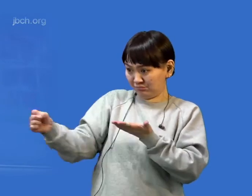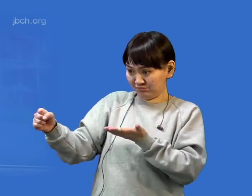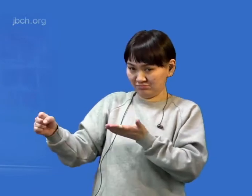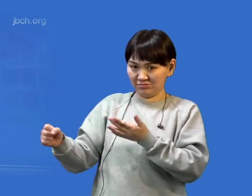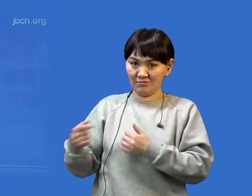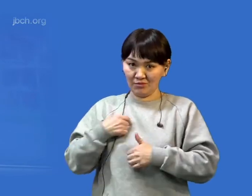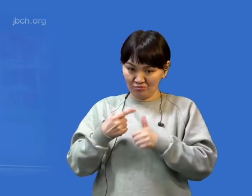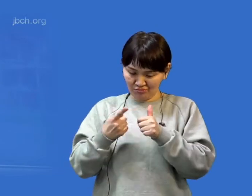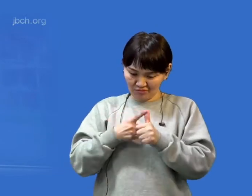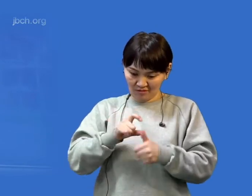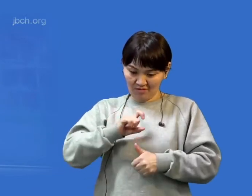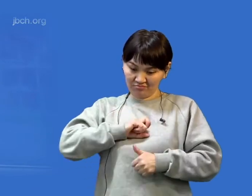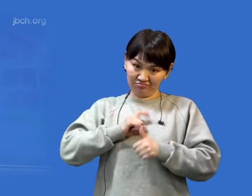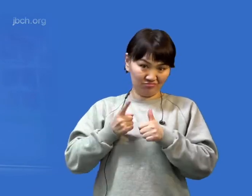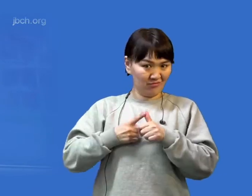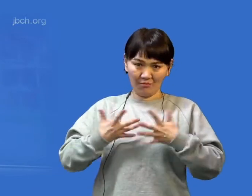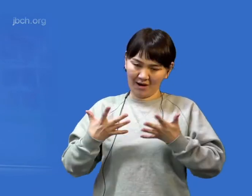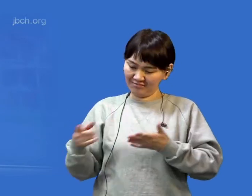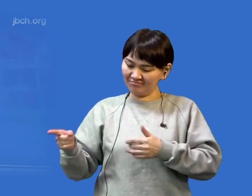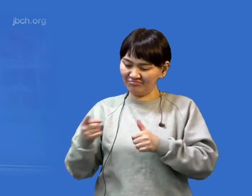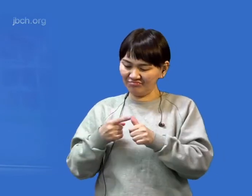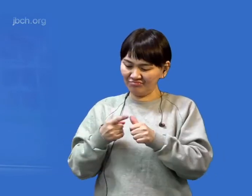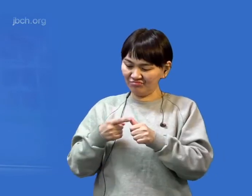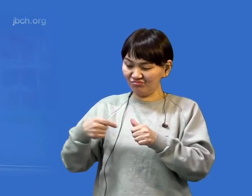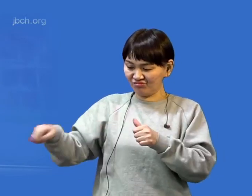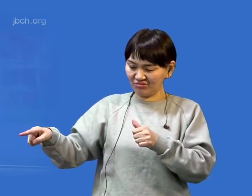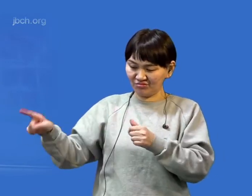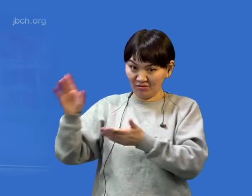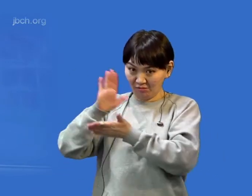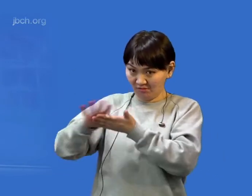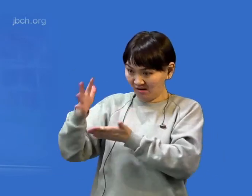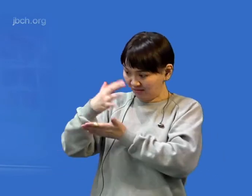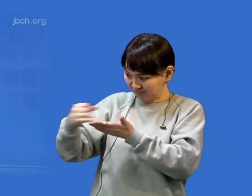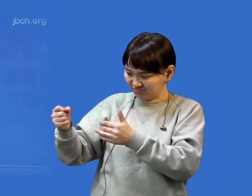Бид нэр эзэмших хэрэгээ эзэн рүү шилжүүлэх хэрэгтэй.